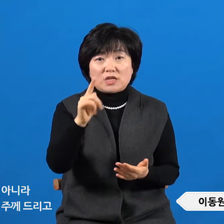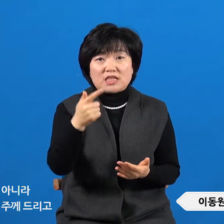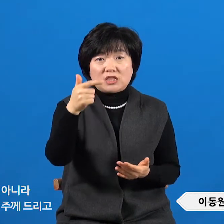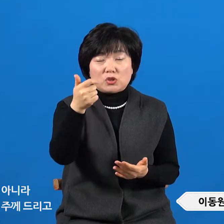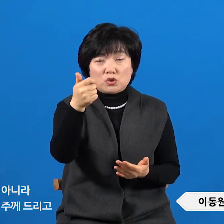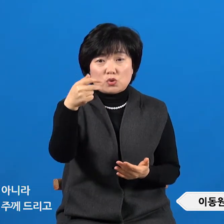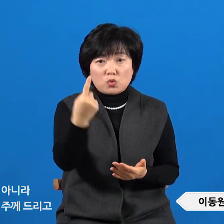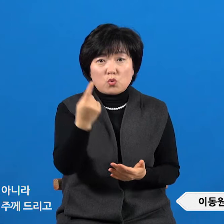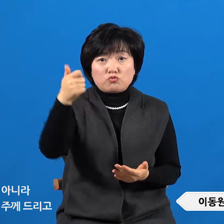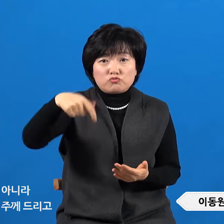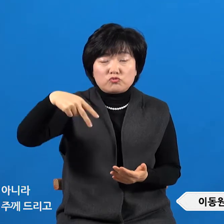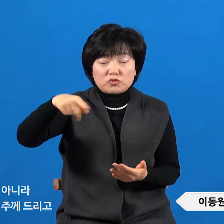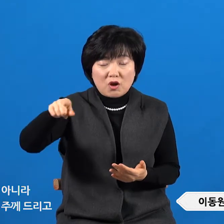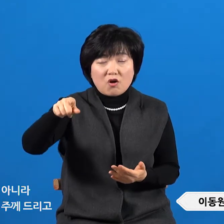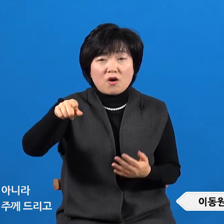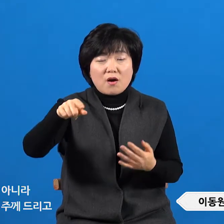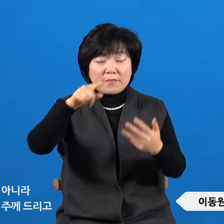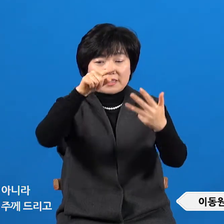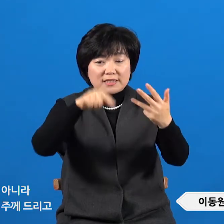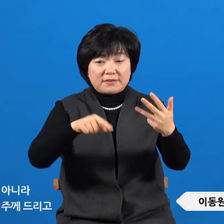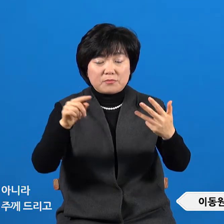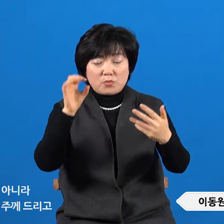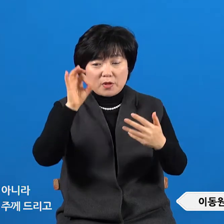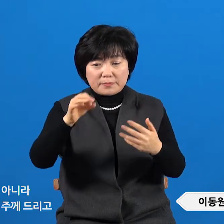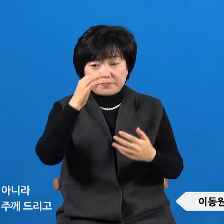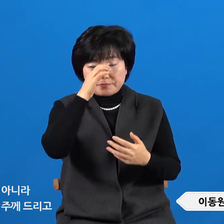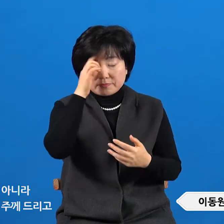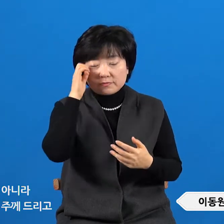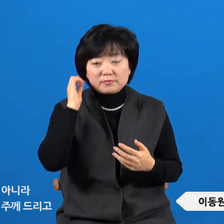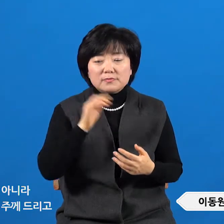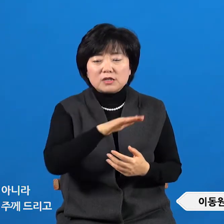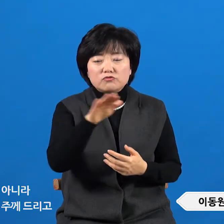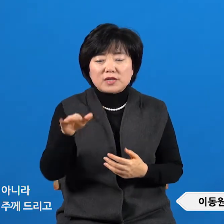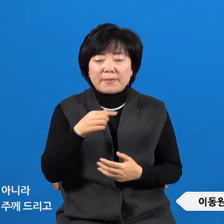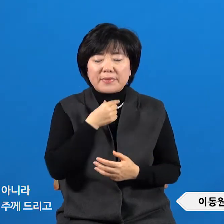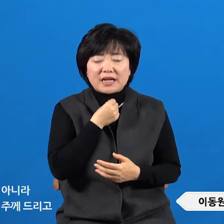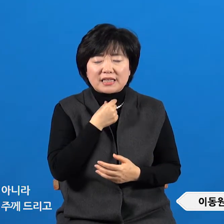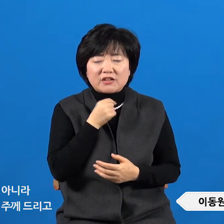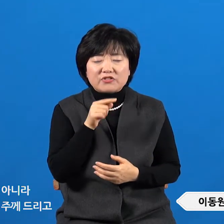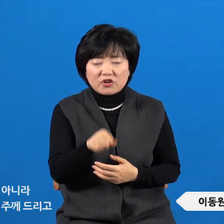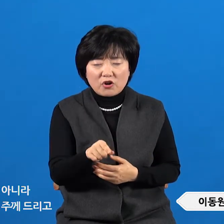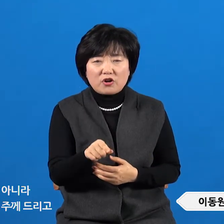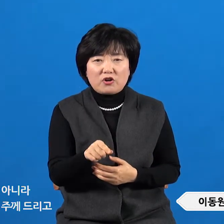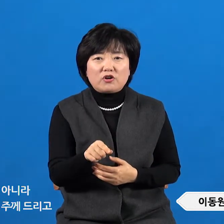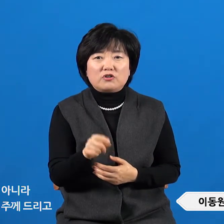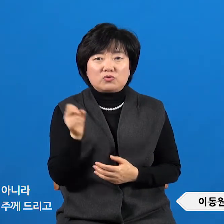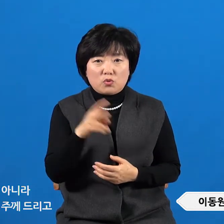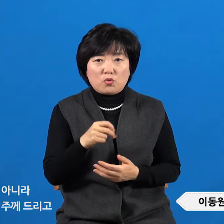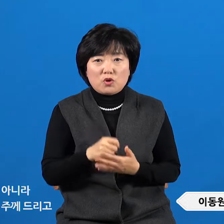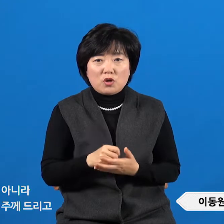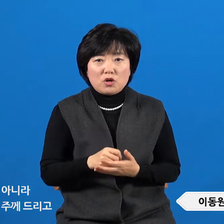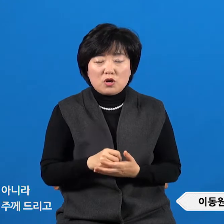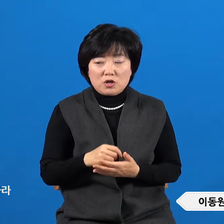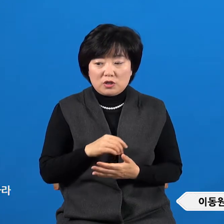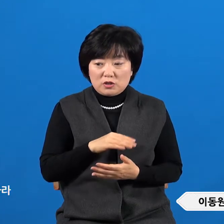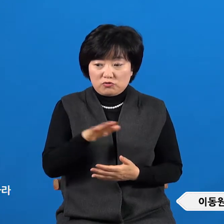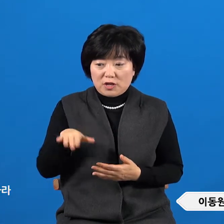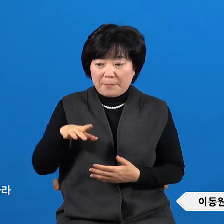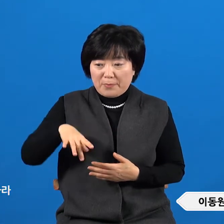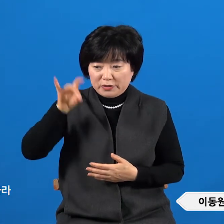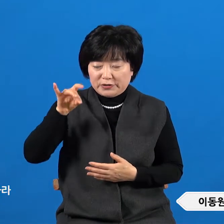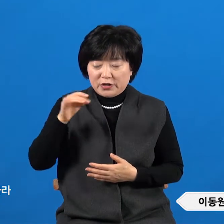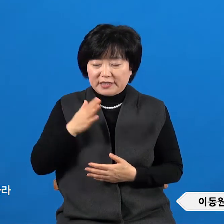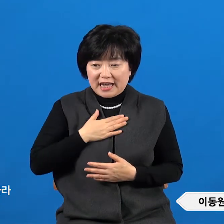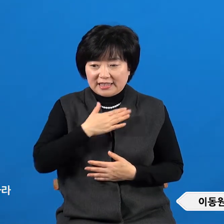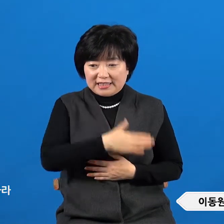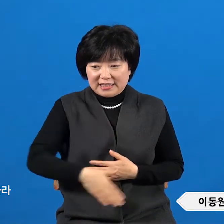5절입니다. 같이 한번 읽어보겠습니다. 시작. 우리가 바라던 것뿐만 아니라 그들이 먼저 자신을